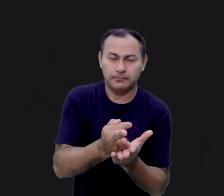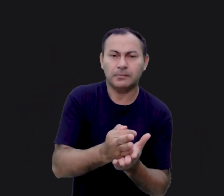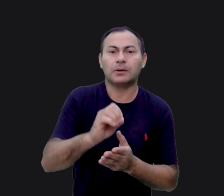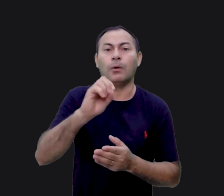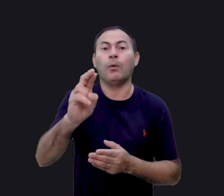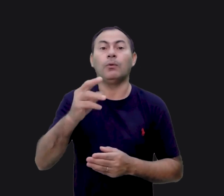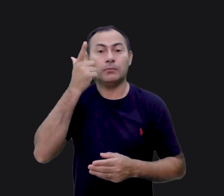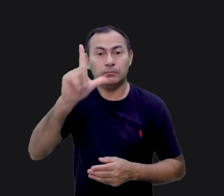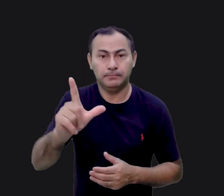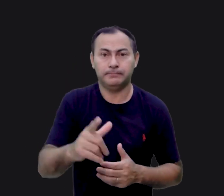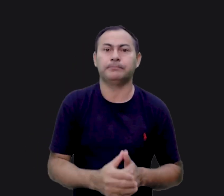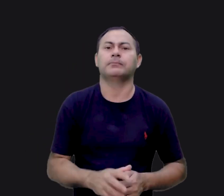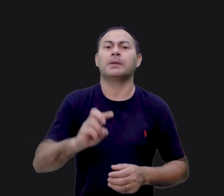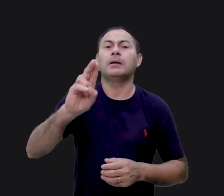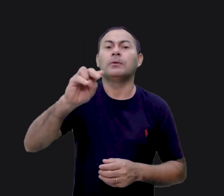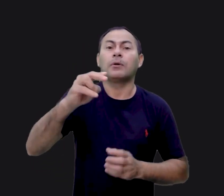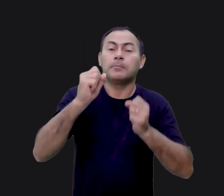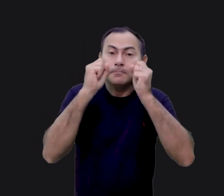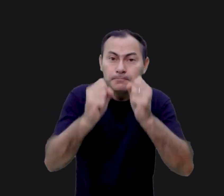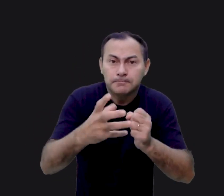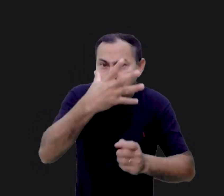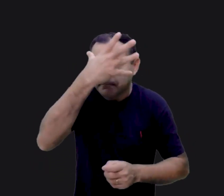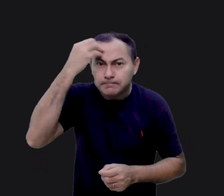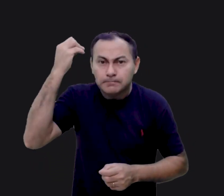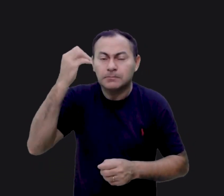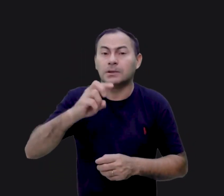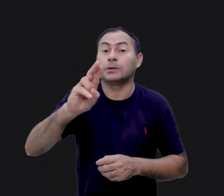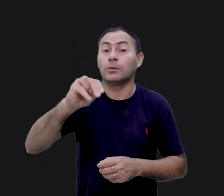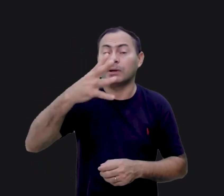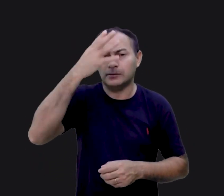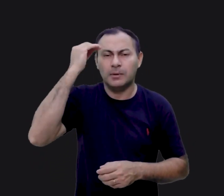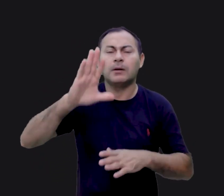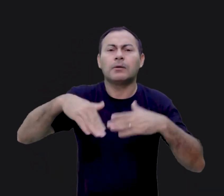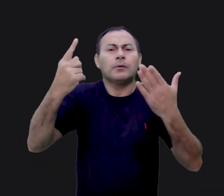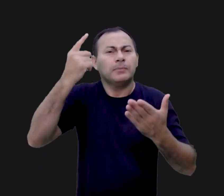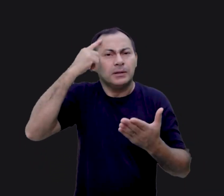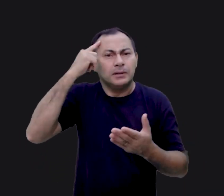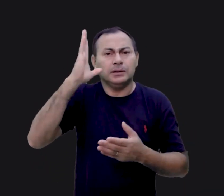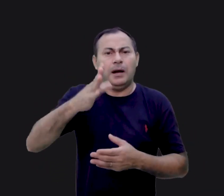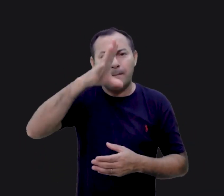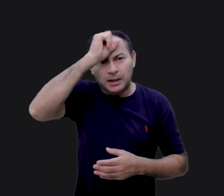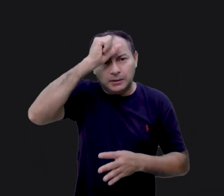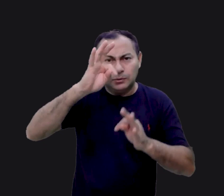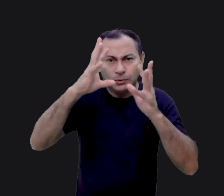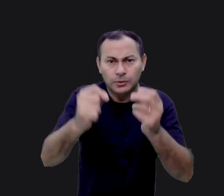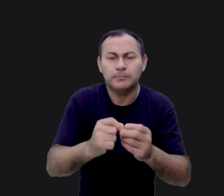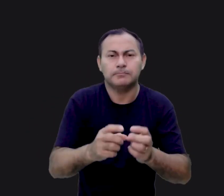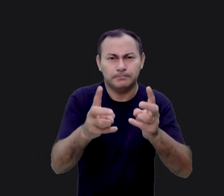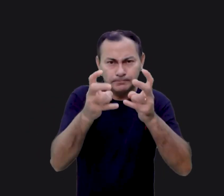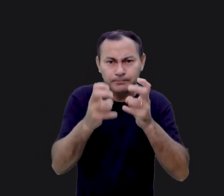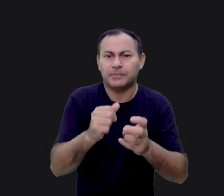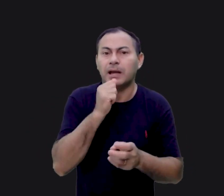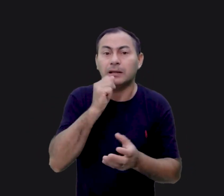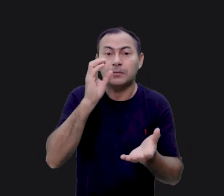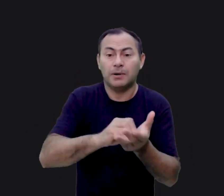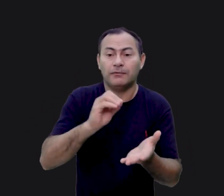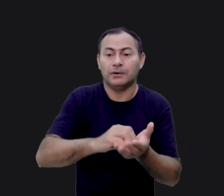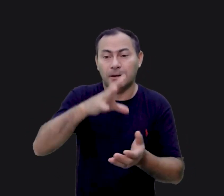por causa do que conquistamos jamais podemos nos esquecer disso quando pensamos que já aprendemos tudo percebemos que ainda falta